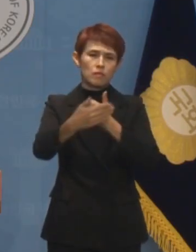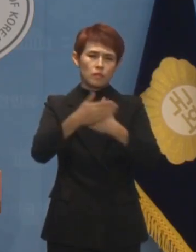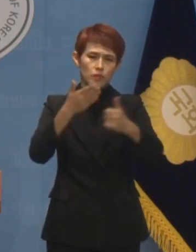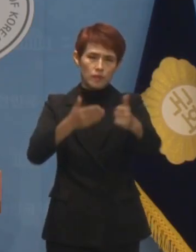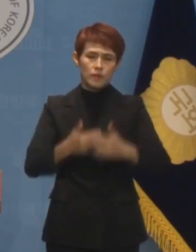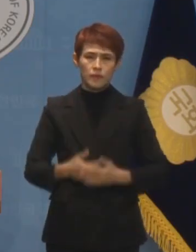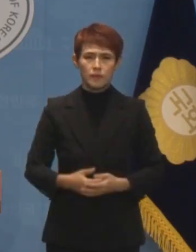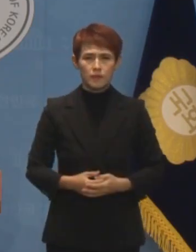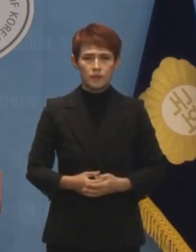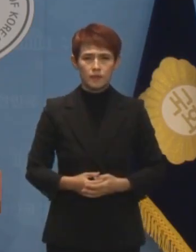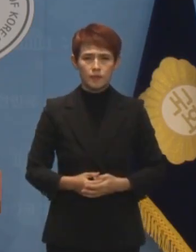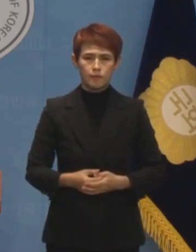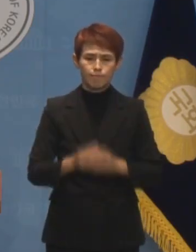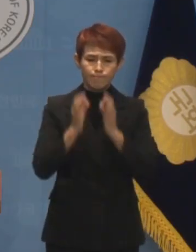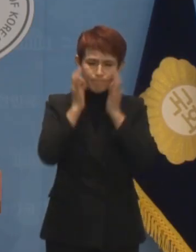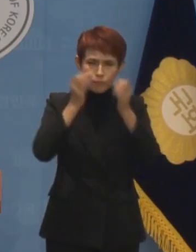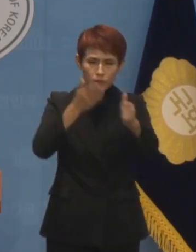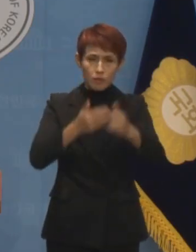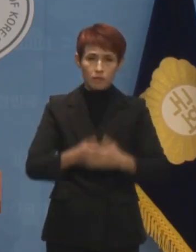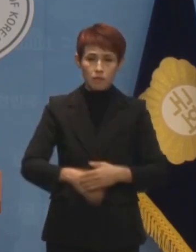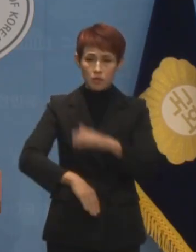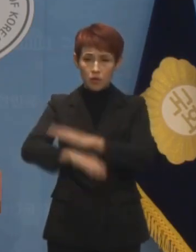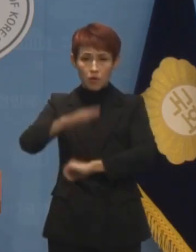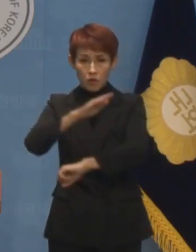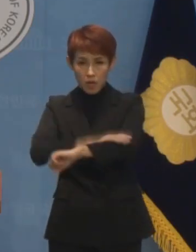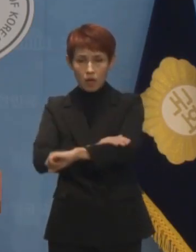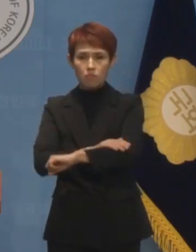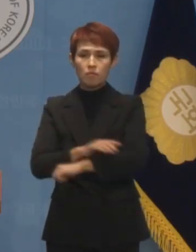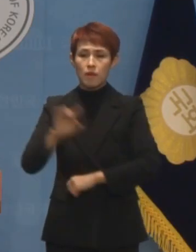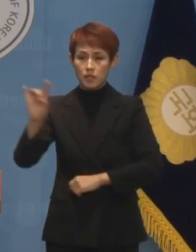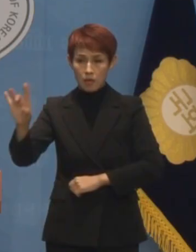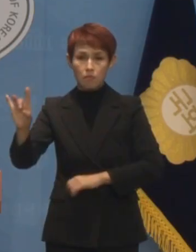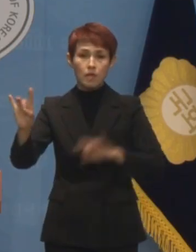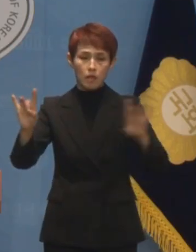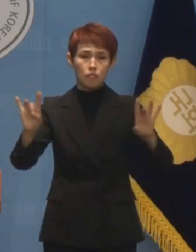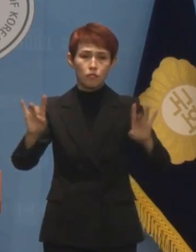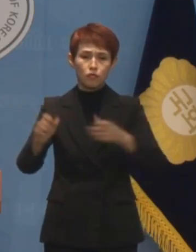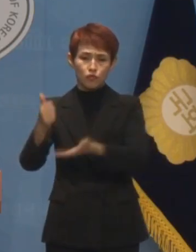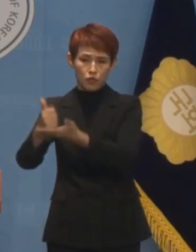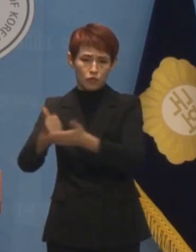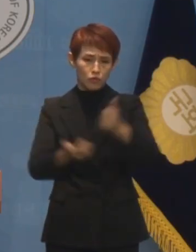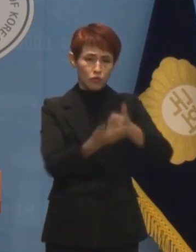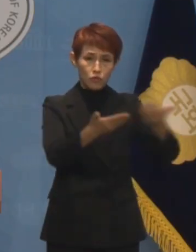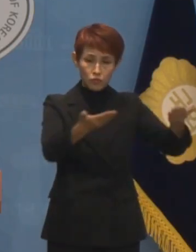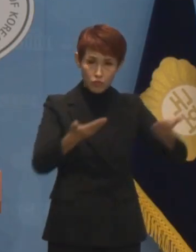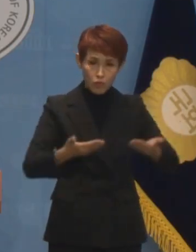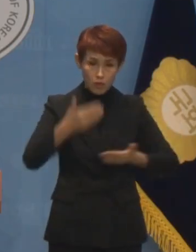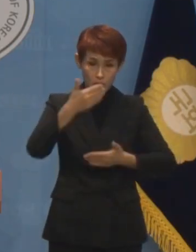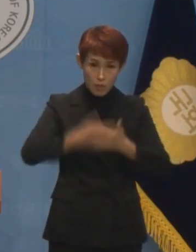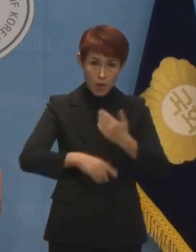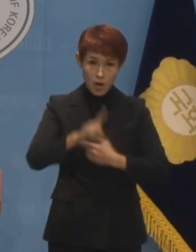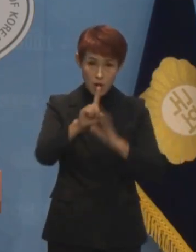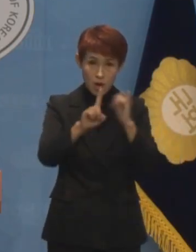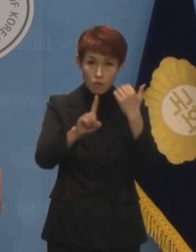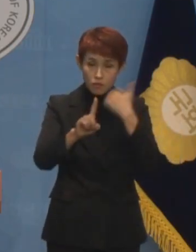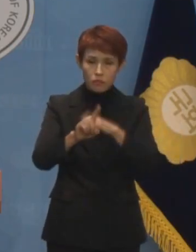여야 양당이 헌법재판관을 한 명씩 추천하고 나머지 한 명의